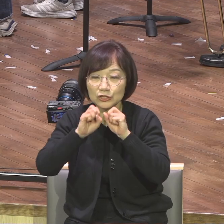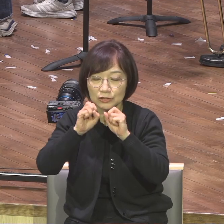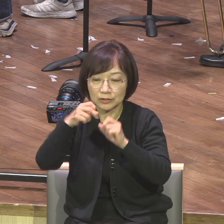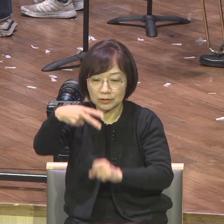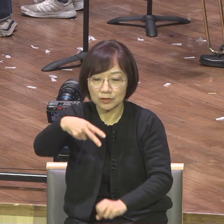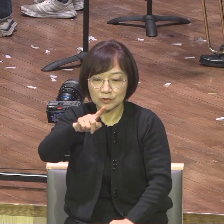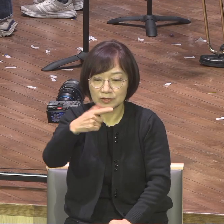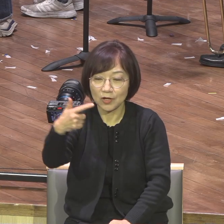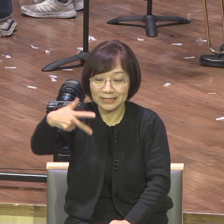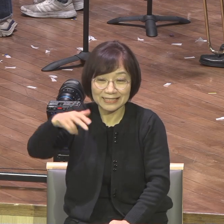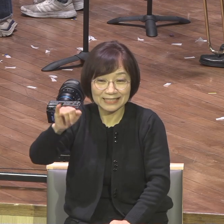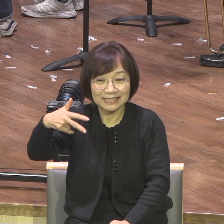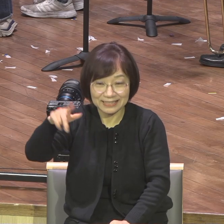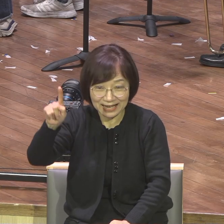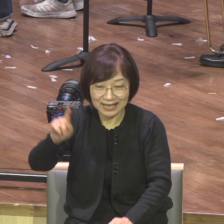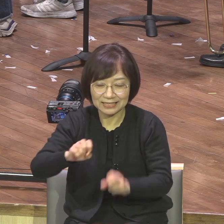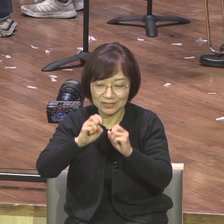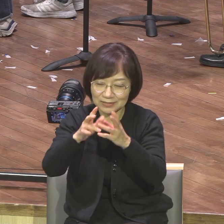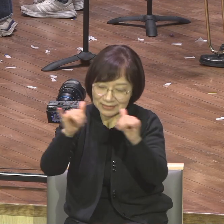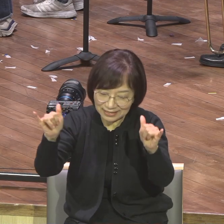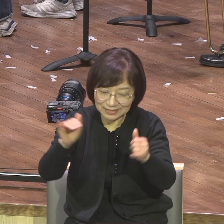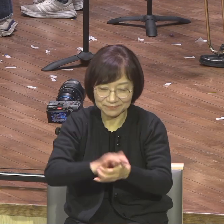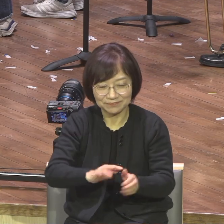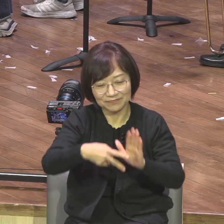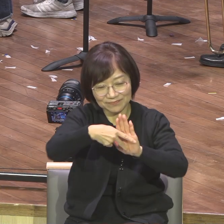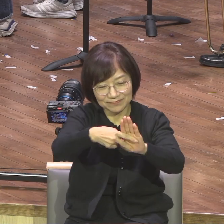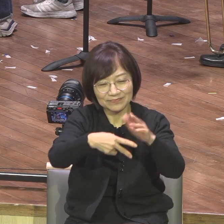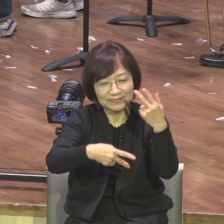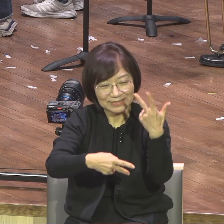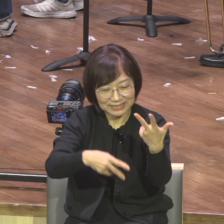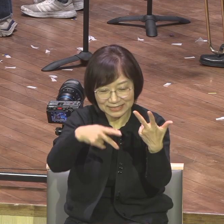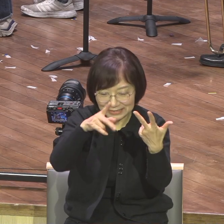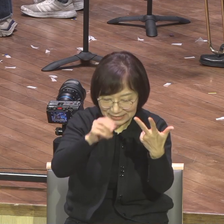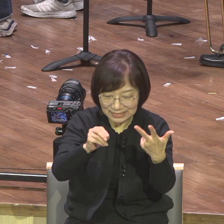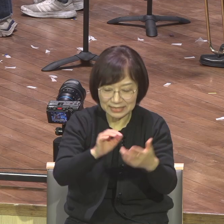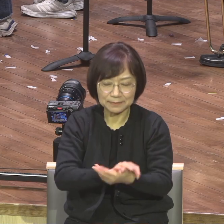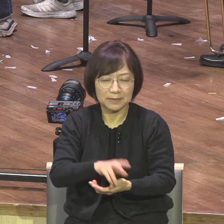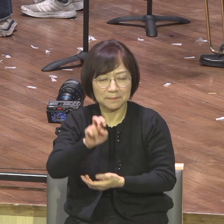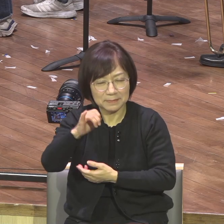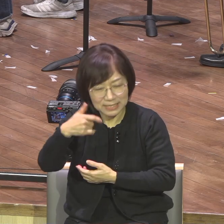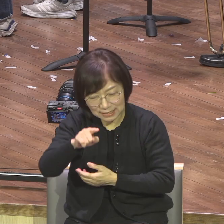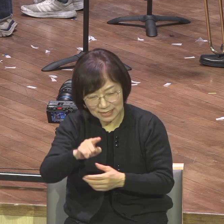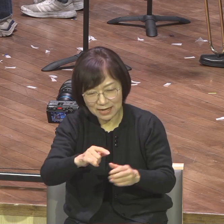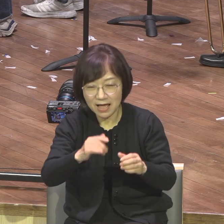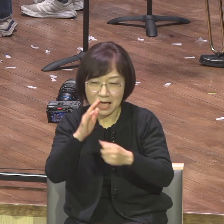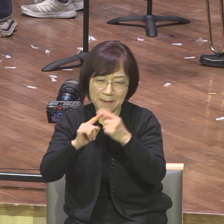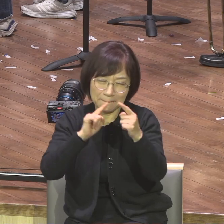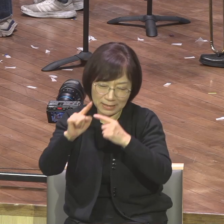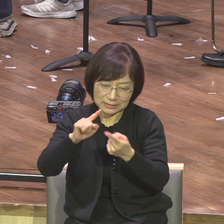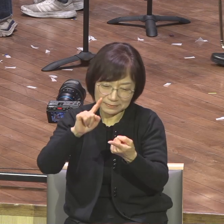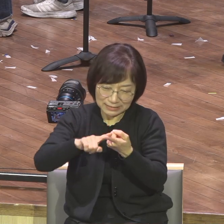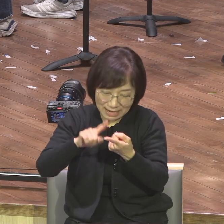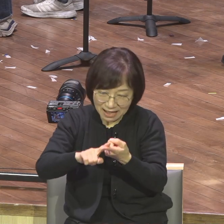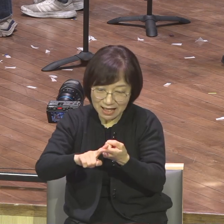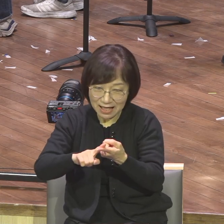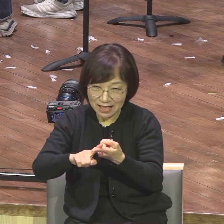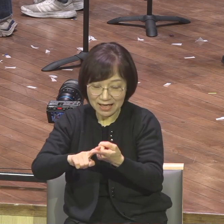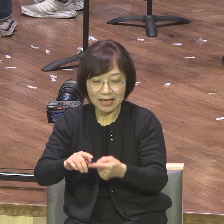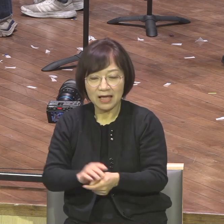통해서 이사야 7장, 이사야 9장, 미가서 5장 계속해서